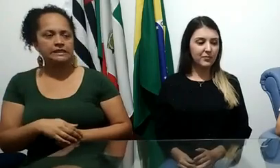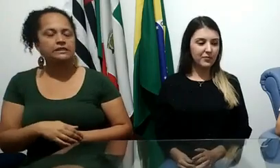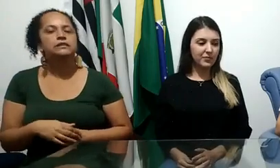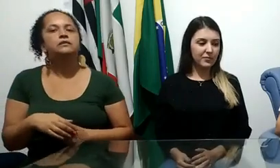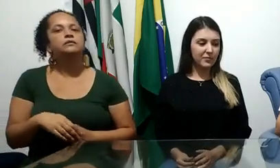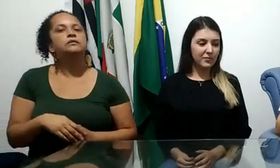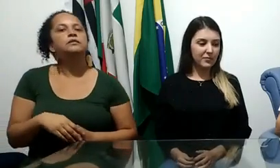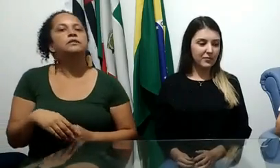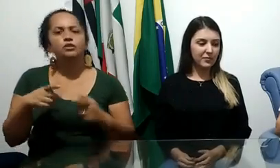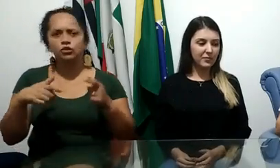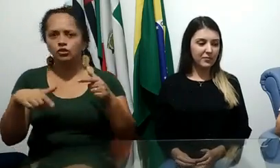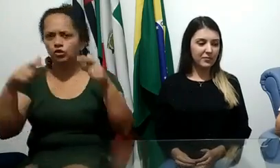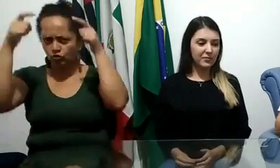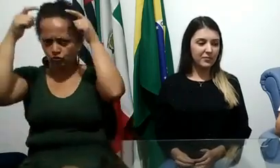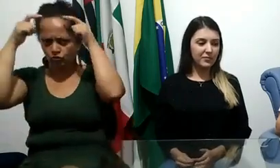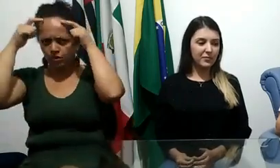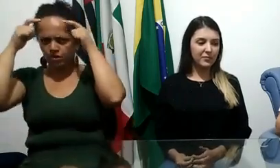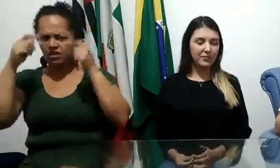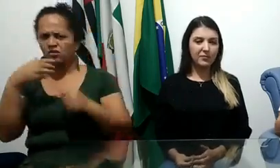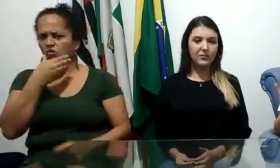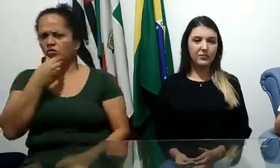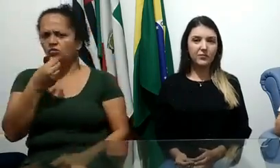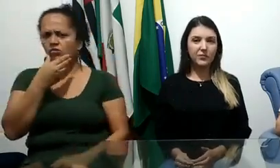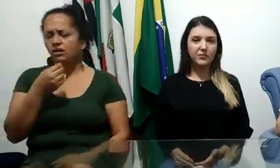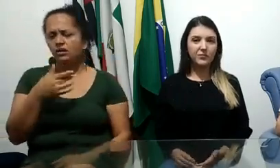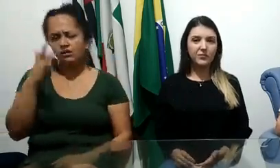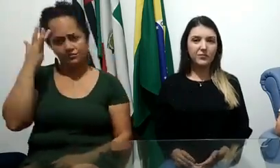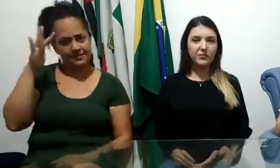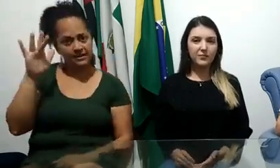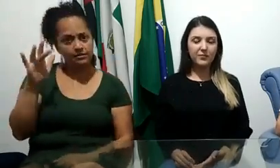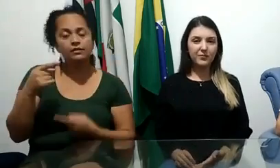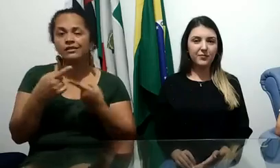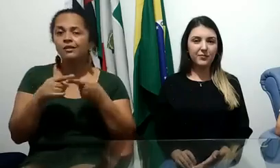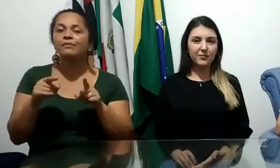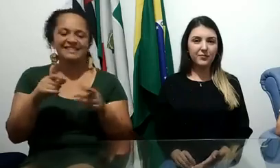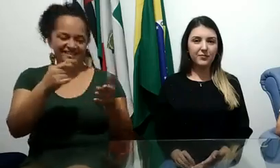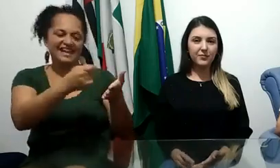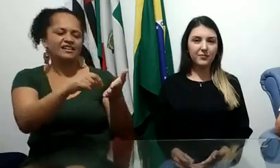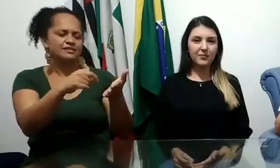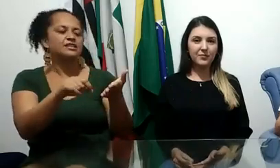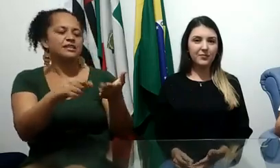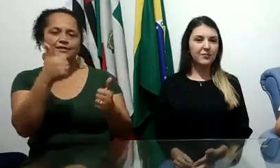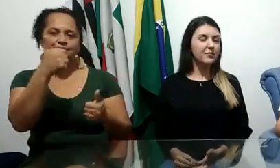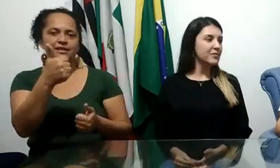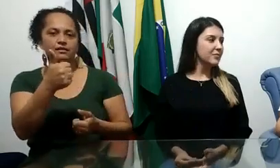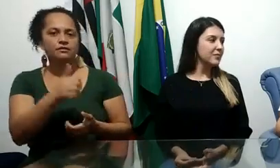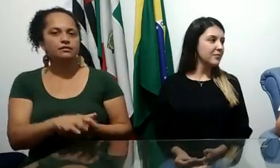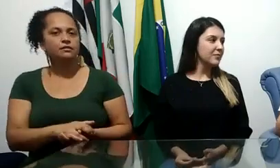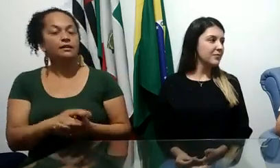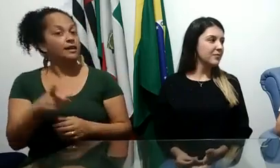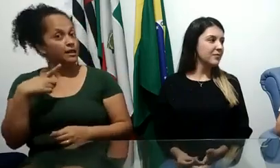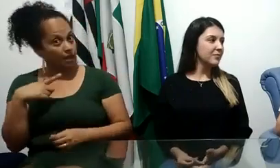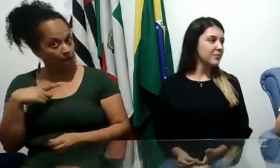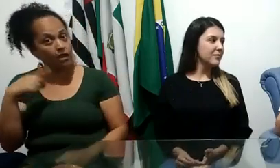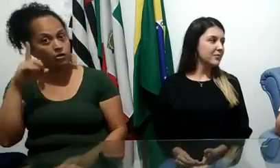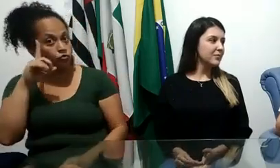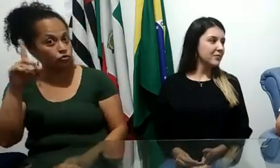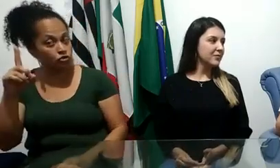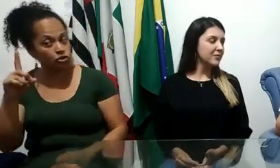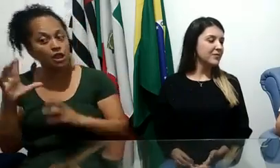E o rei, mesmo meio sem saber do assunto, acaba assinando o decreto, enfim, é determinado um dia em que